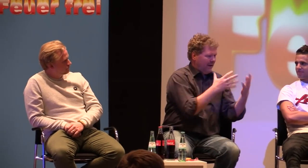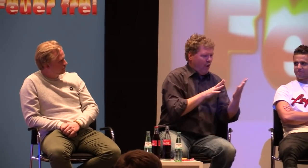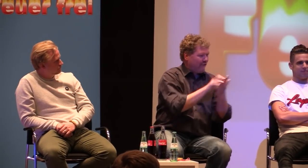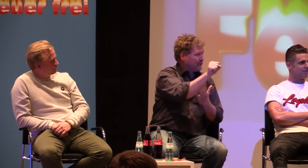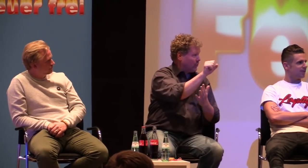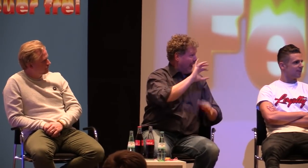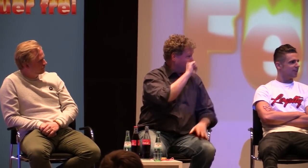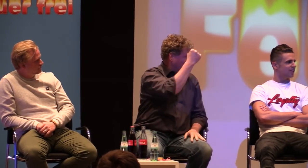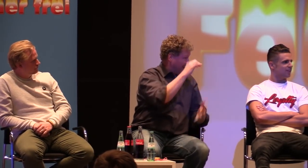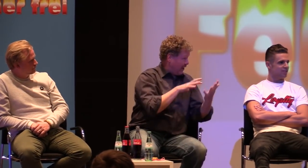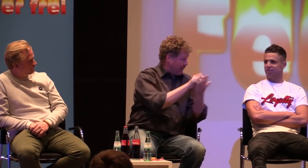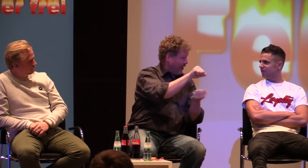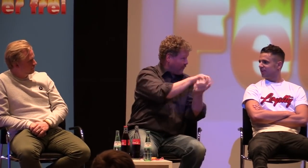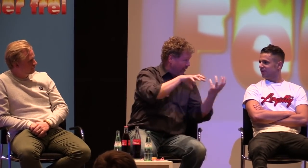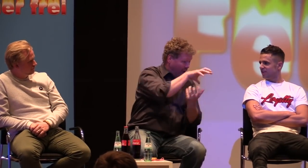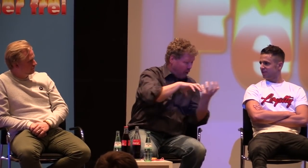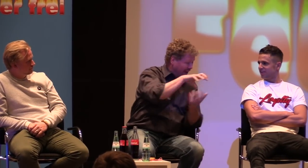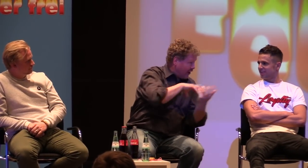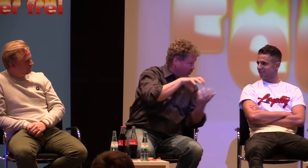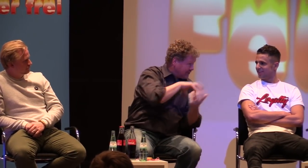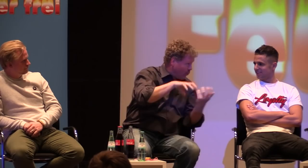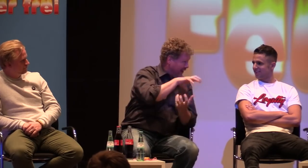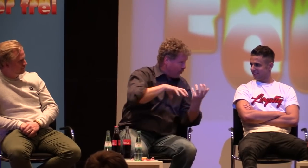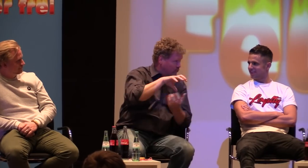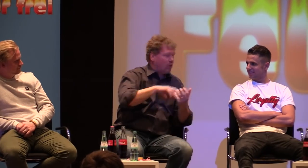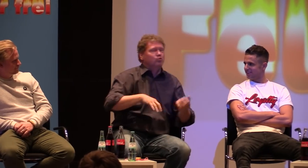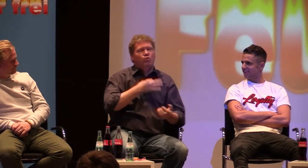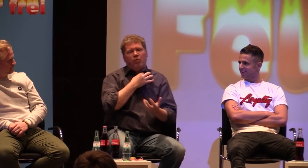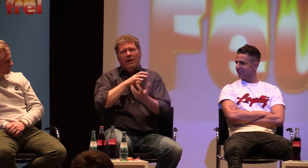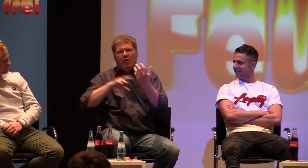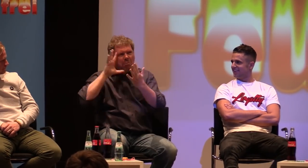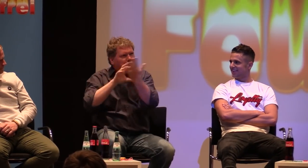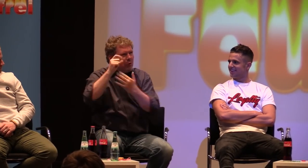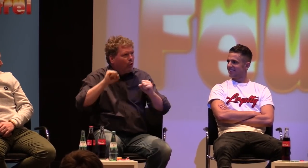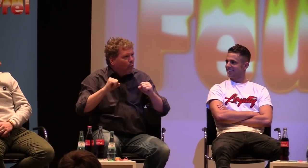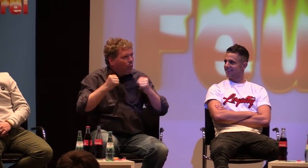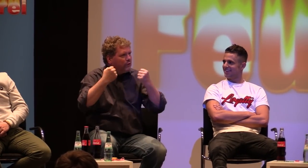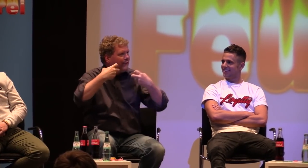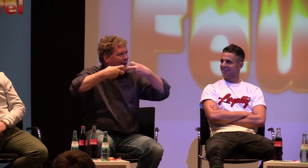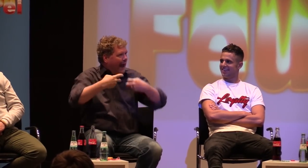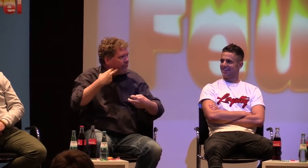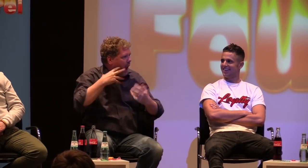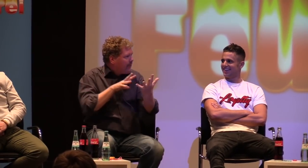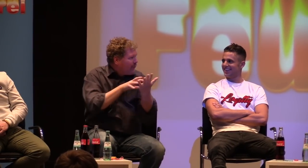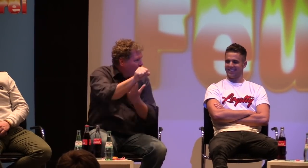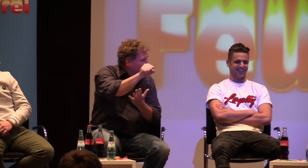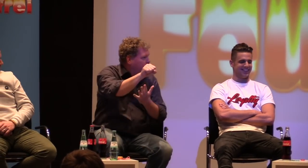Ja, also ich zum Beispiel, ich habe mal noch eine Verständnisfrage. Also die Gebärde für Revolution kannte ich jetzt gar nicht. Also ich weiß